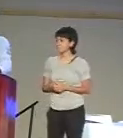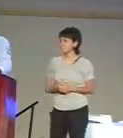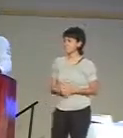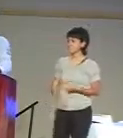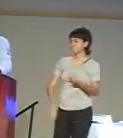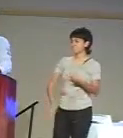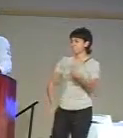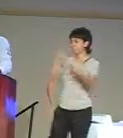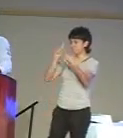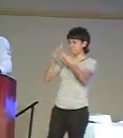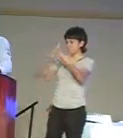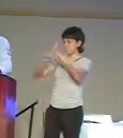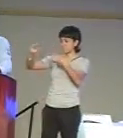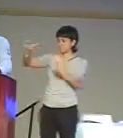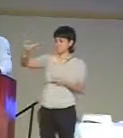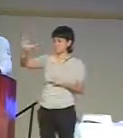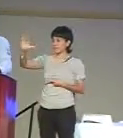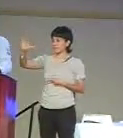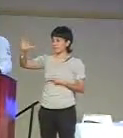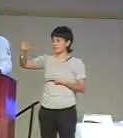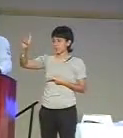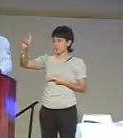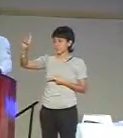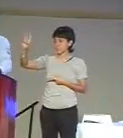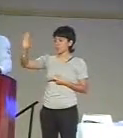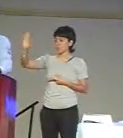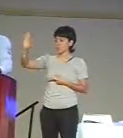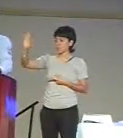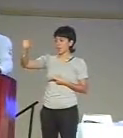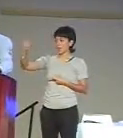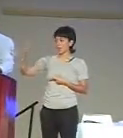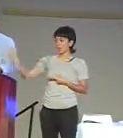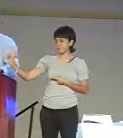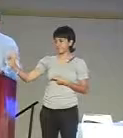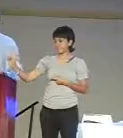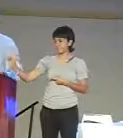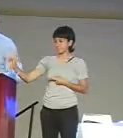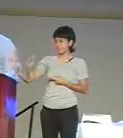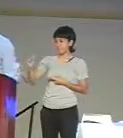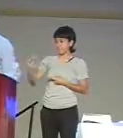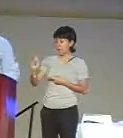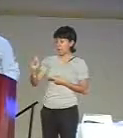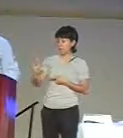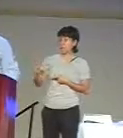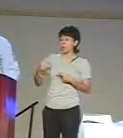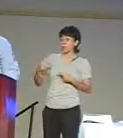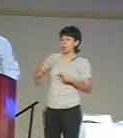Ácido fólico en edad reproductiva. Ya cambiar el